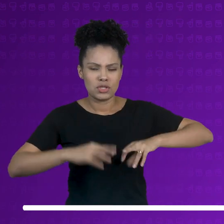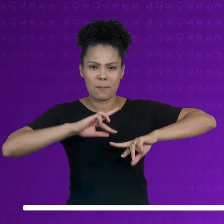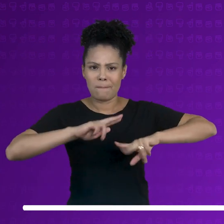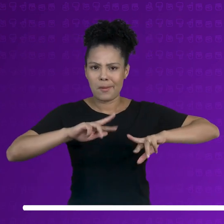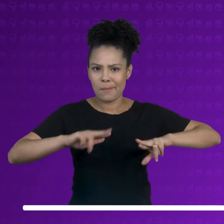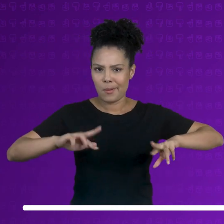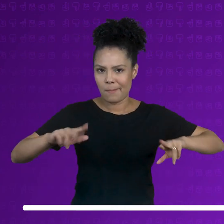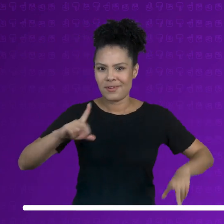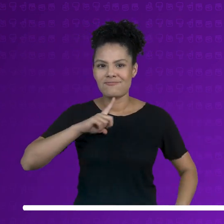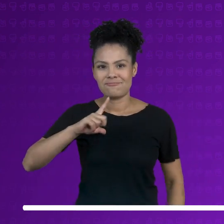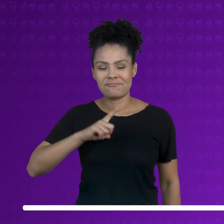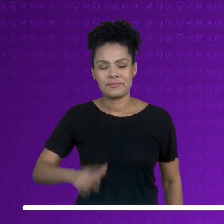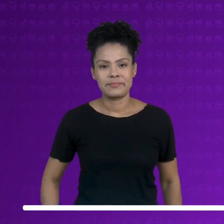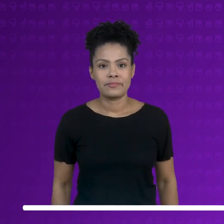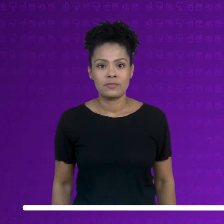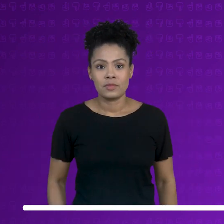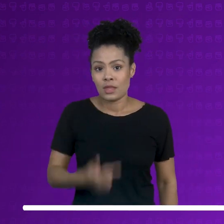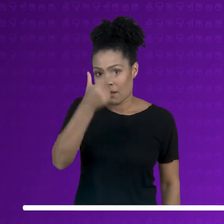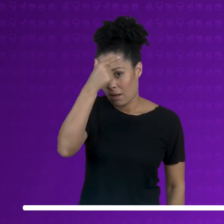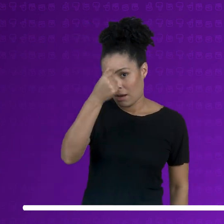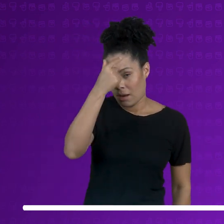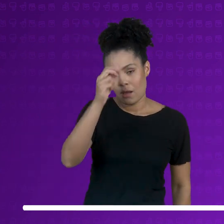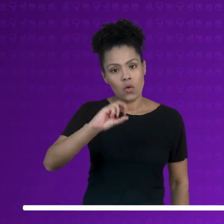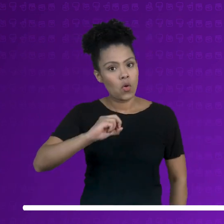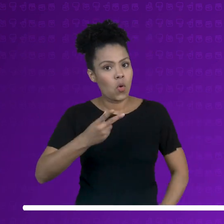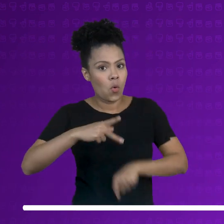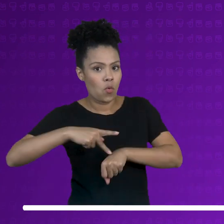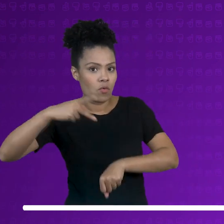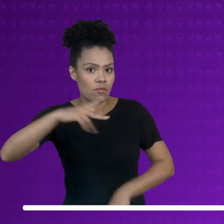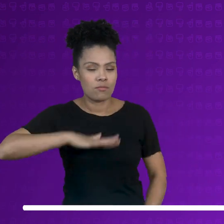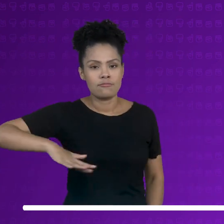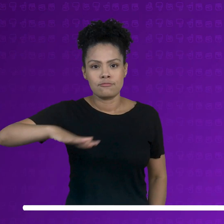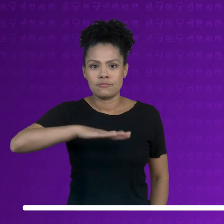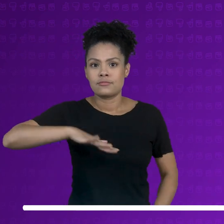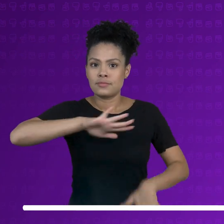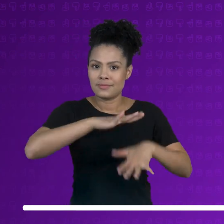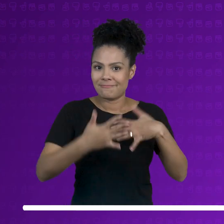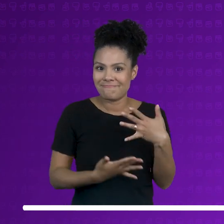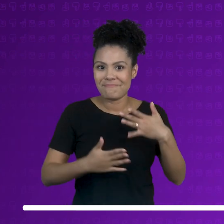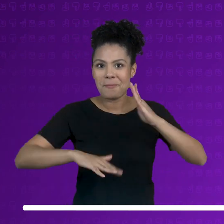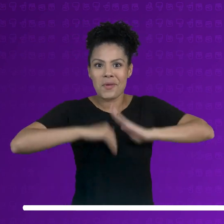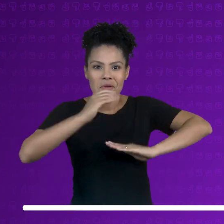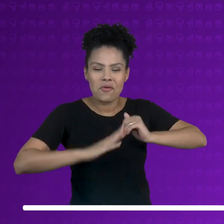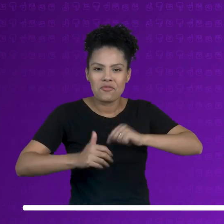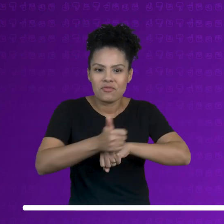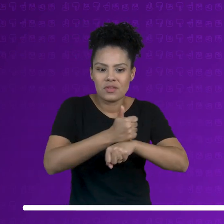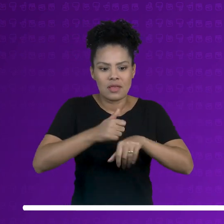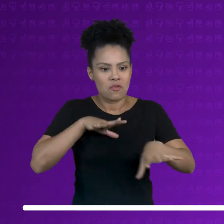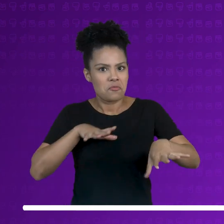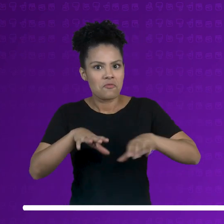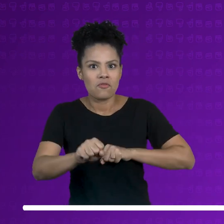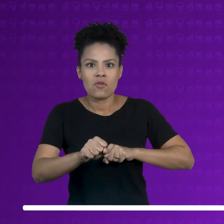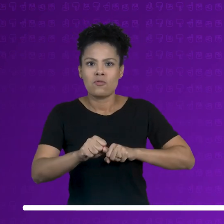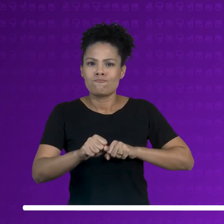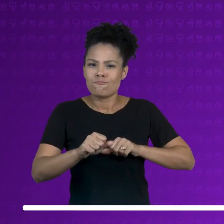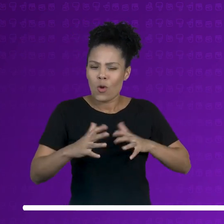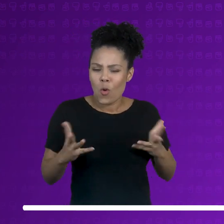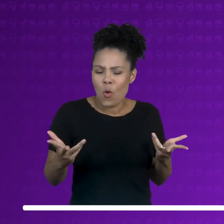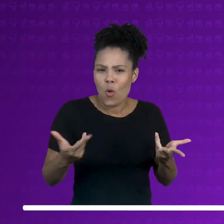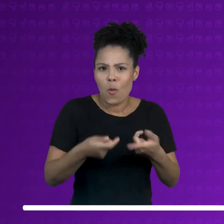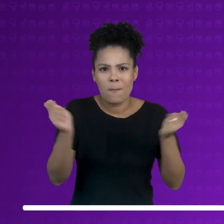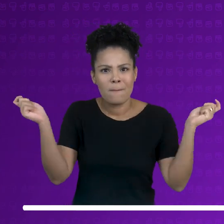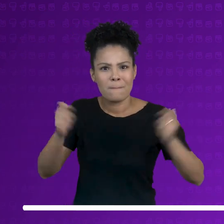jurídica, entre outras. Uma graduação ou pós-graduação na área da Libras faz com que os profissionais tenham as